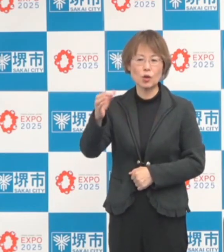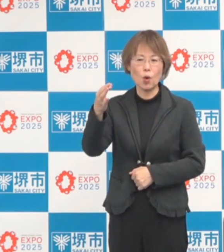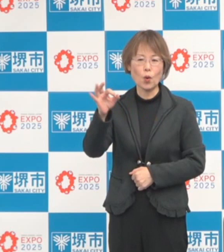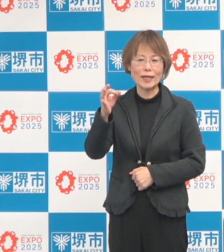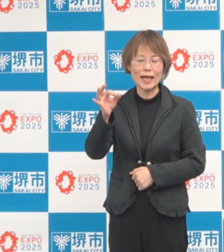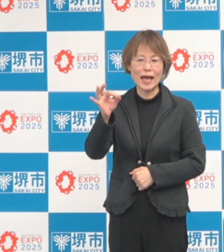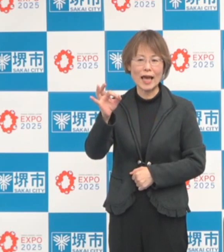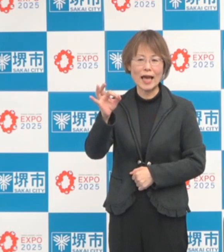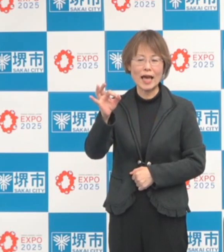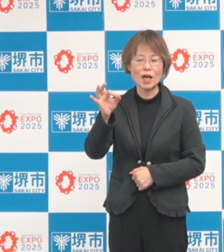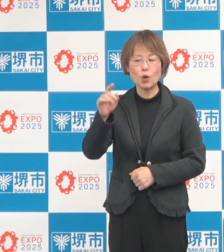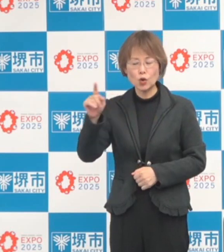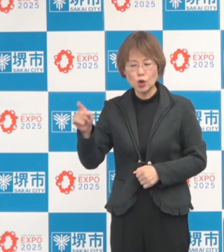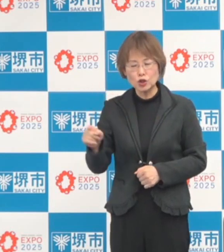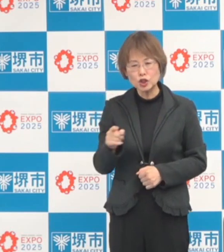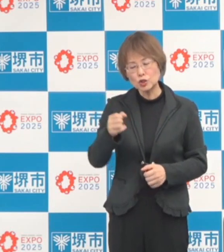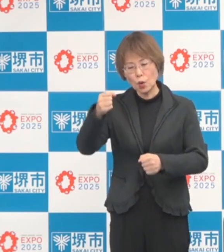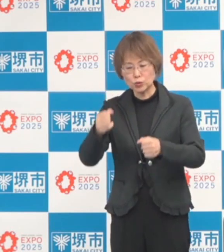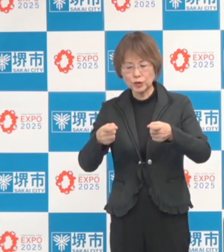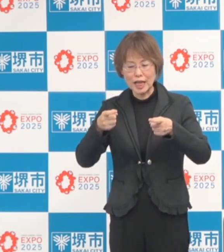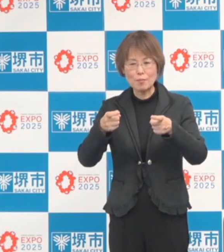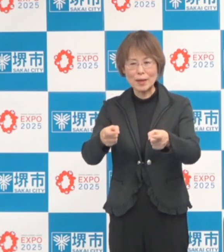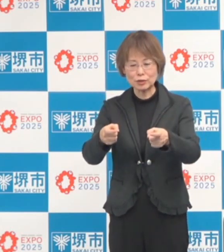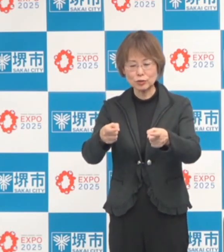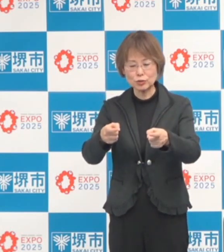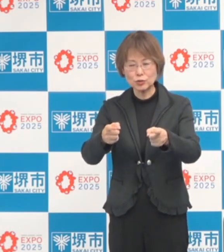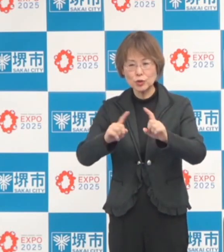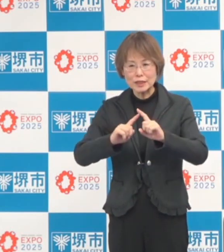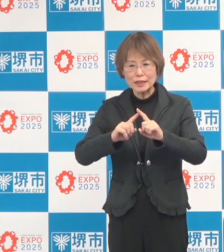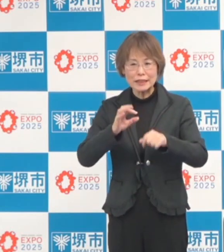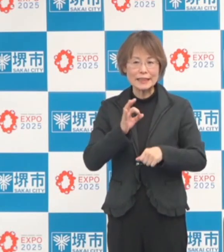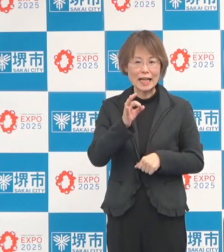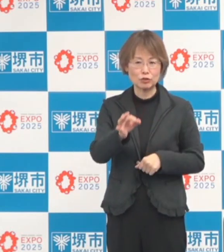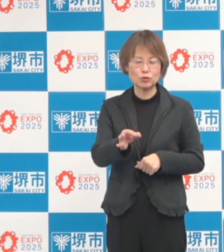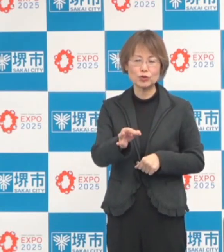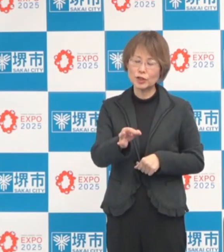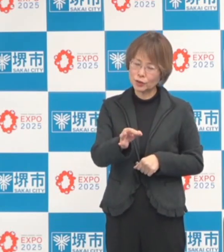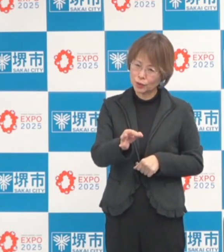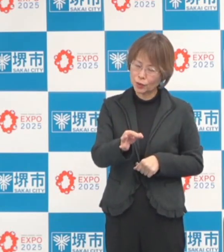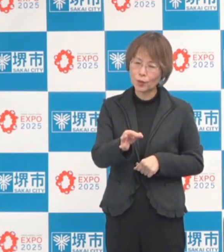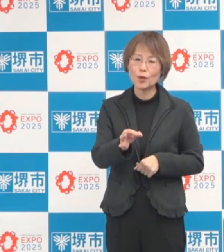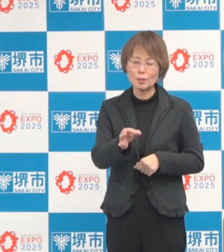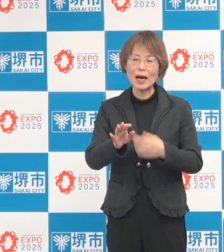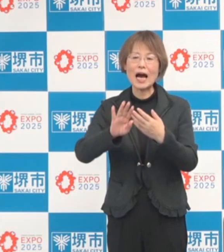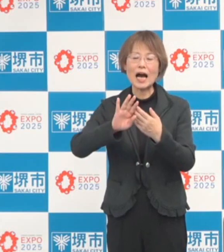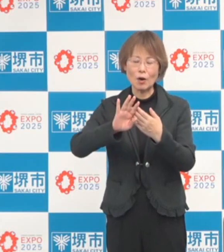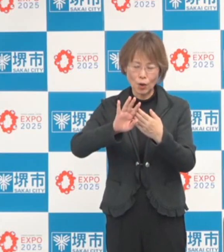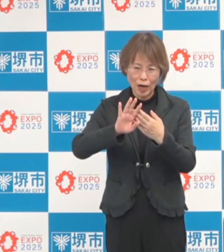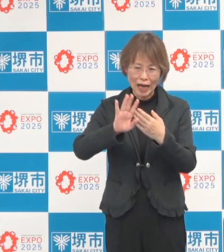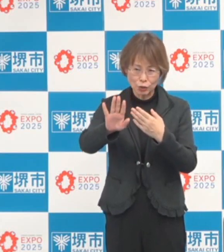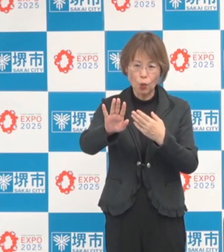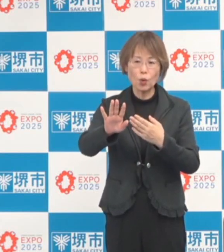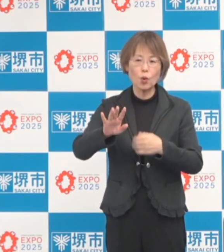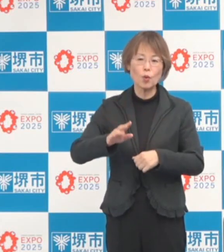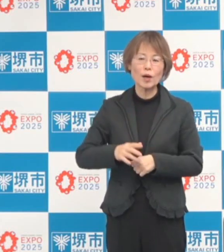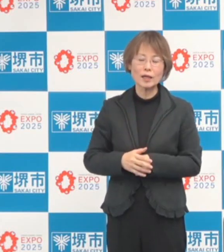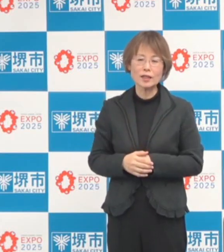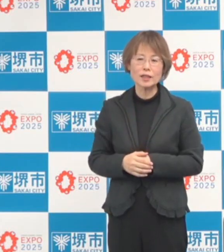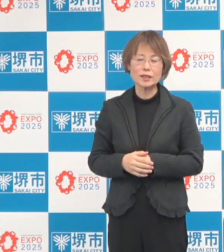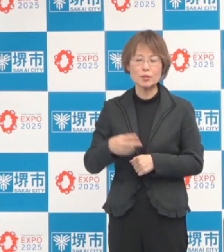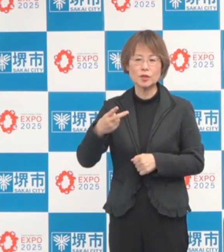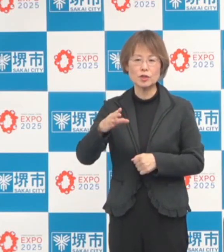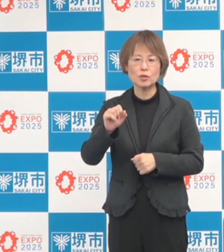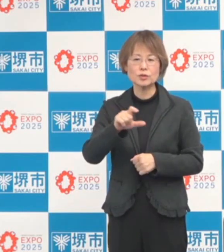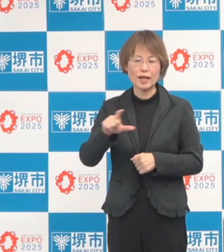この自動運転バスに投じるべきなのかどうかということについては、まあ納得しがたいところはあるんですけど、まあ市長としてはそういう思いで2億円を